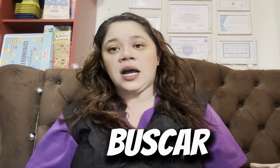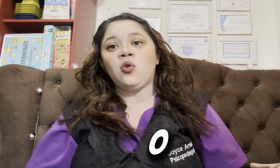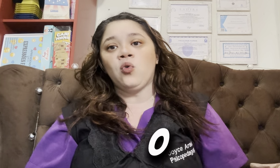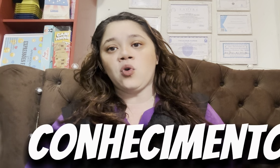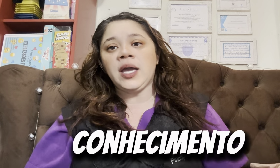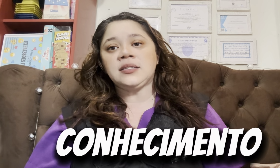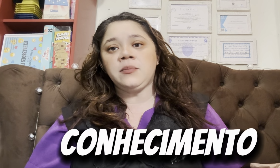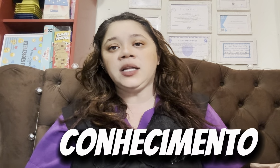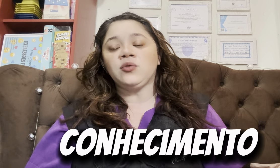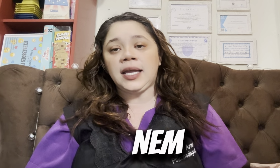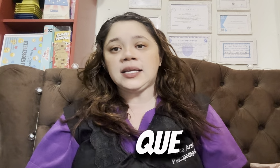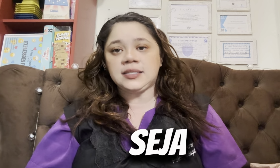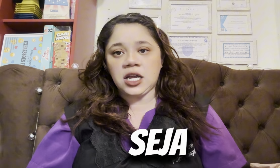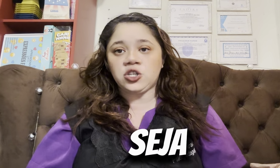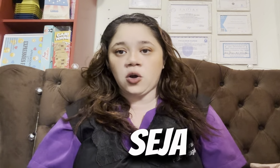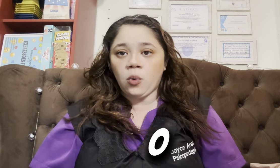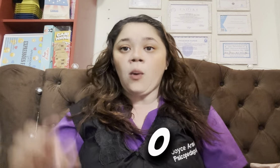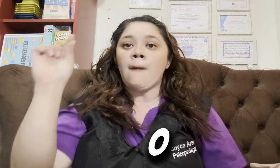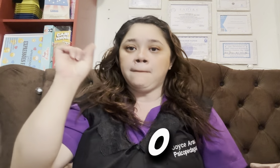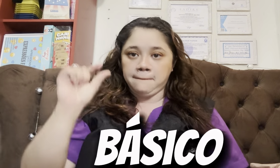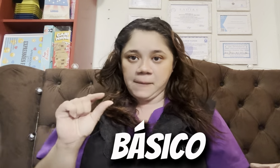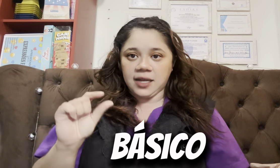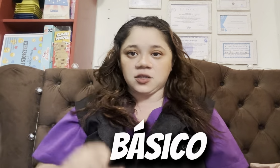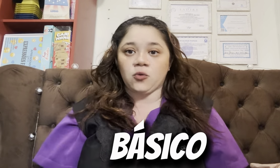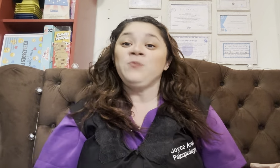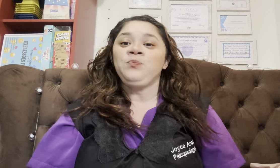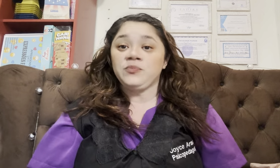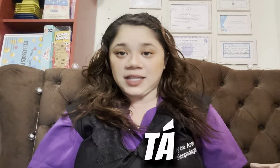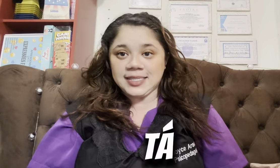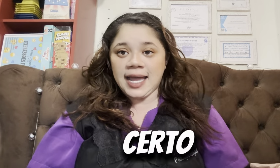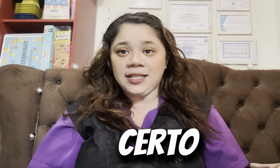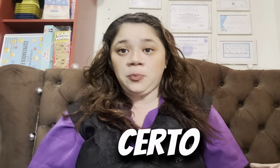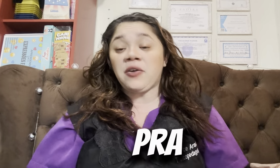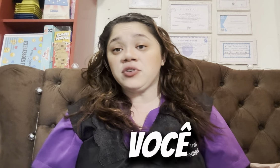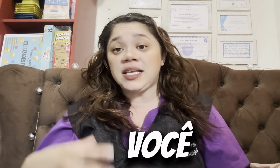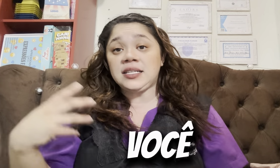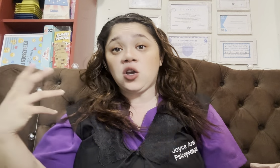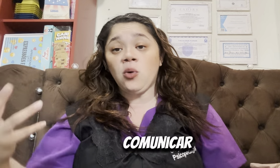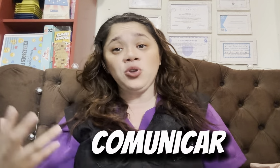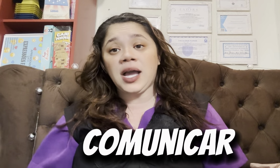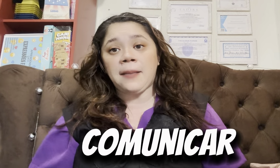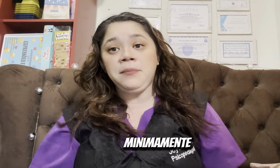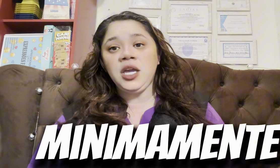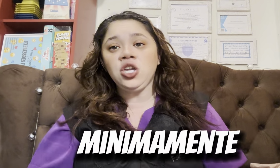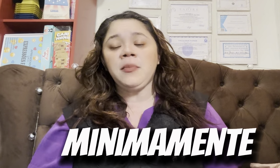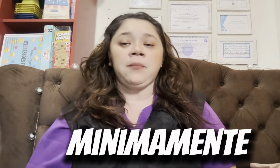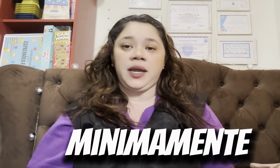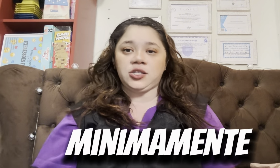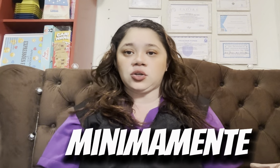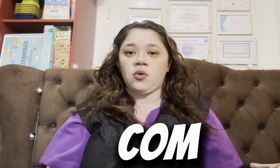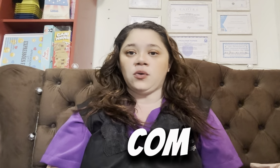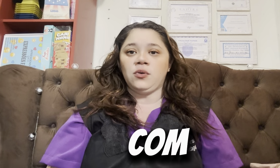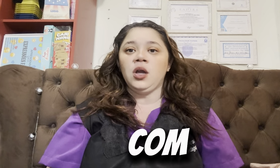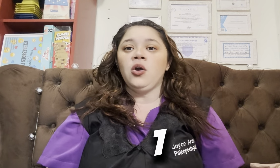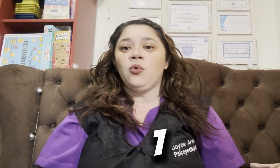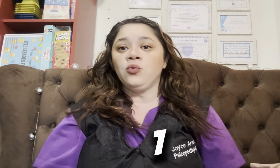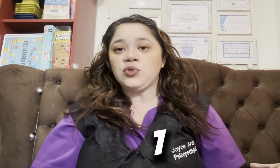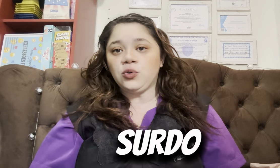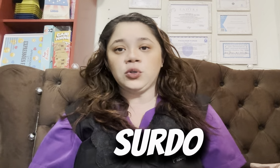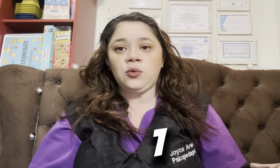o conhecimento, nem que seja o básico, tá certo? Para você se comunicar minimamente com um surdo, um